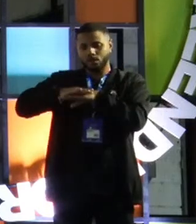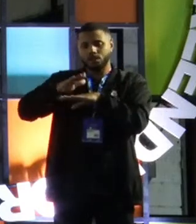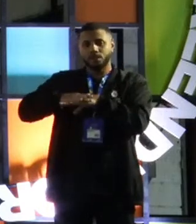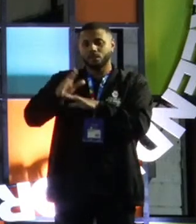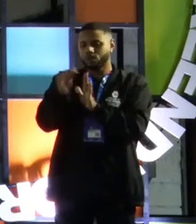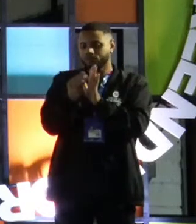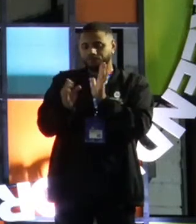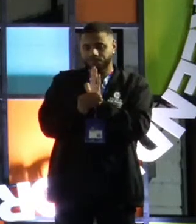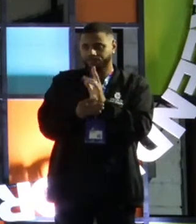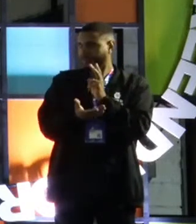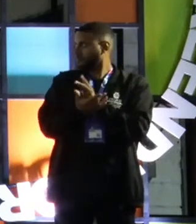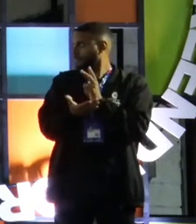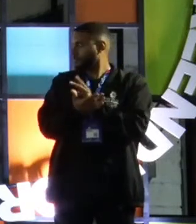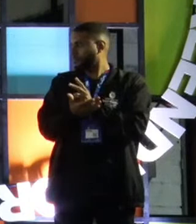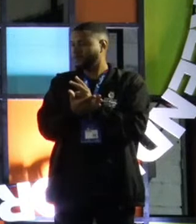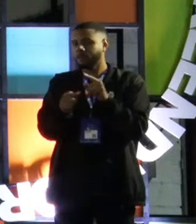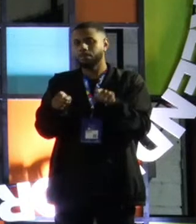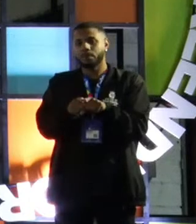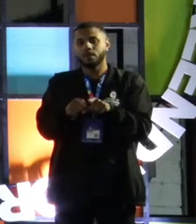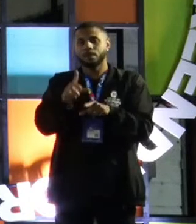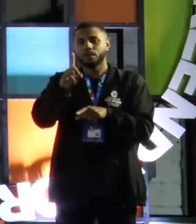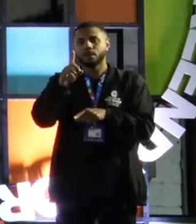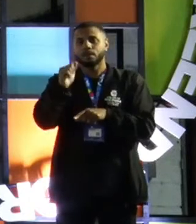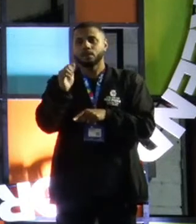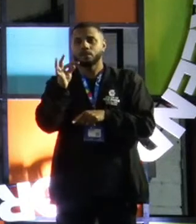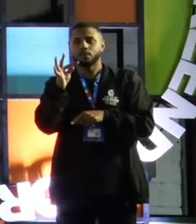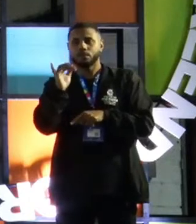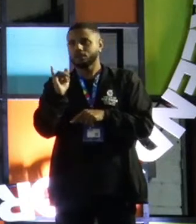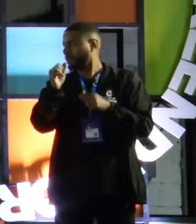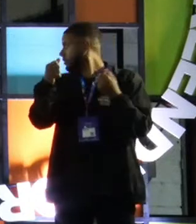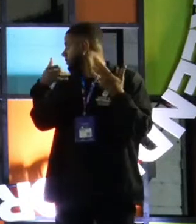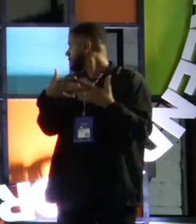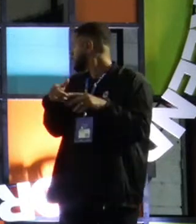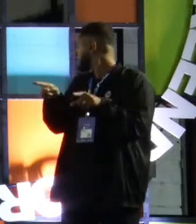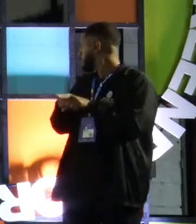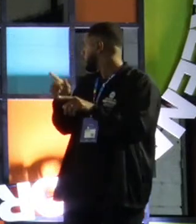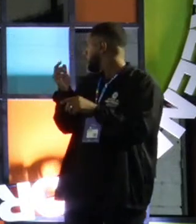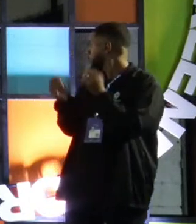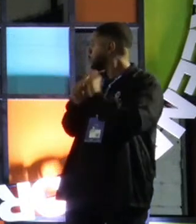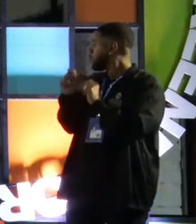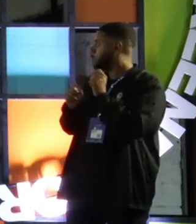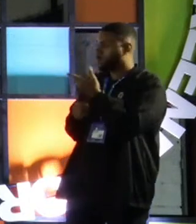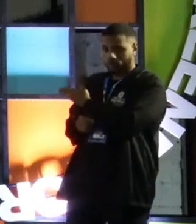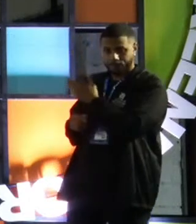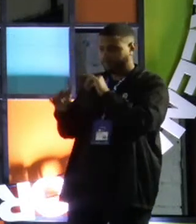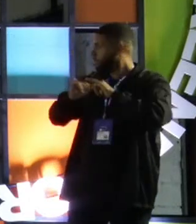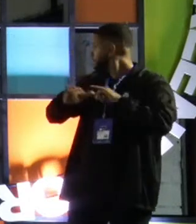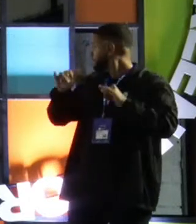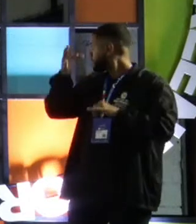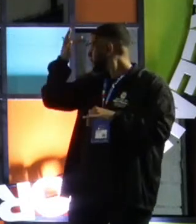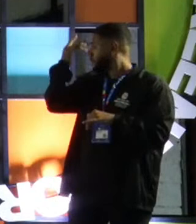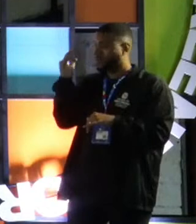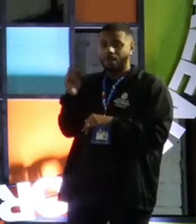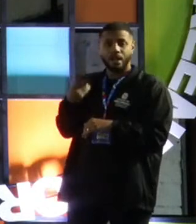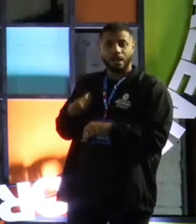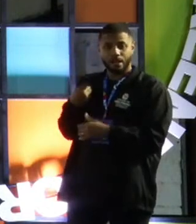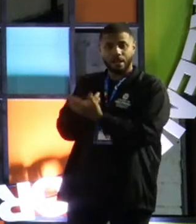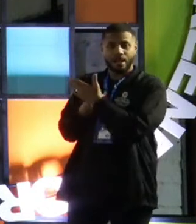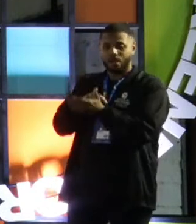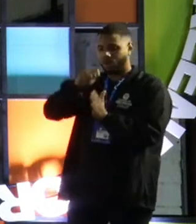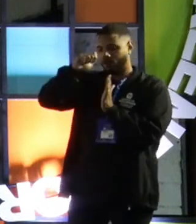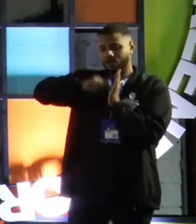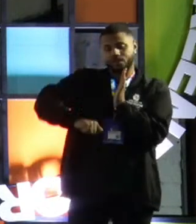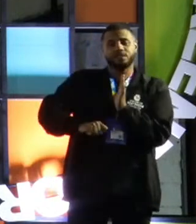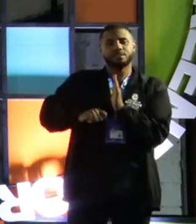Quem recebe de AdSense, quem recebe da Twitch. A gente lançou essa campanha, inclusive essas pessoas que vocês estão vendo aqui, são pessoas que a gente